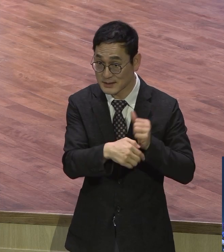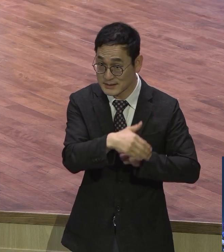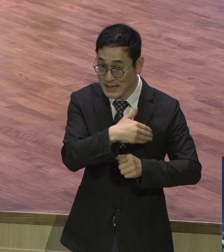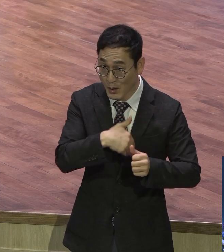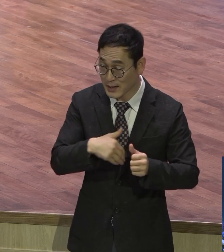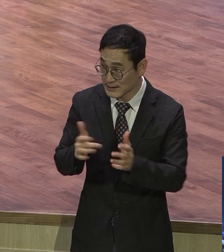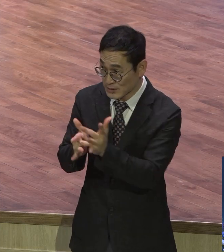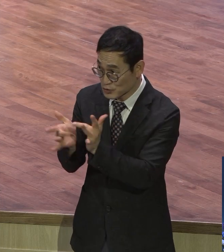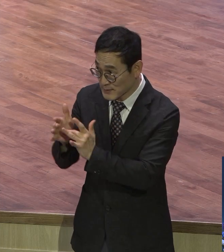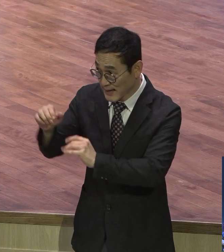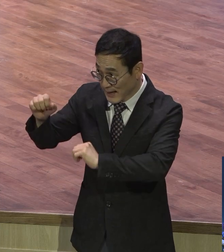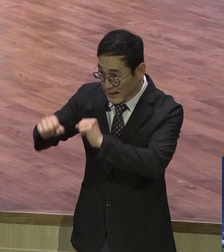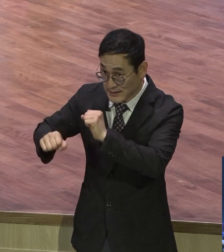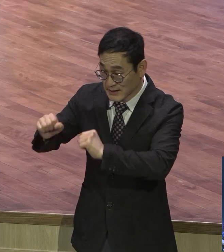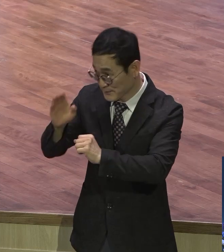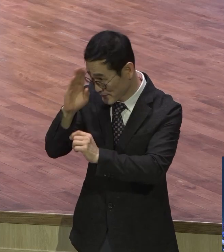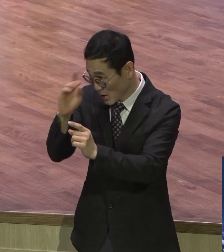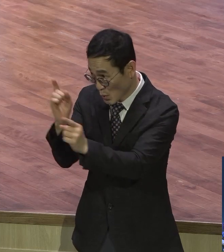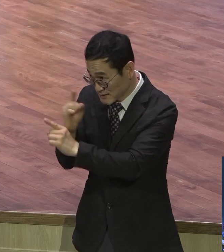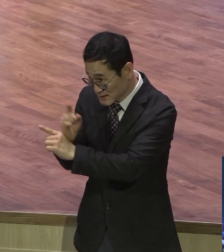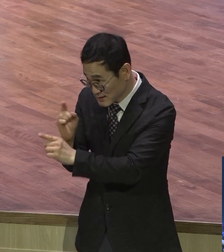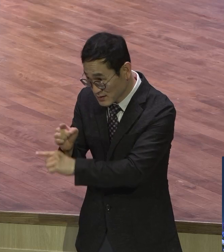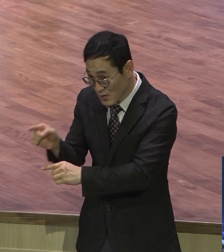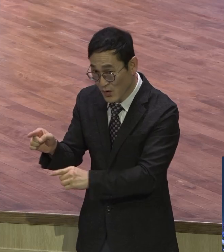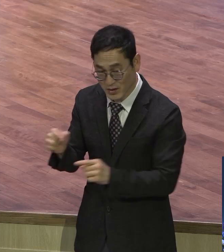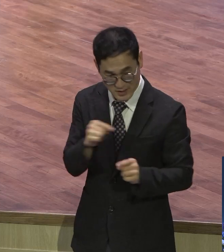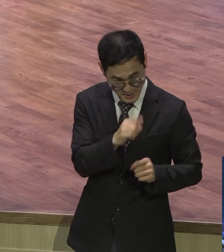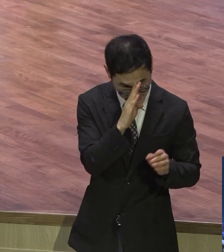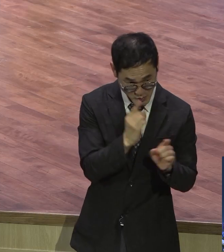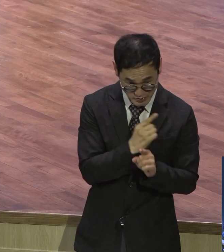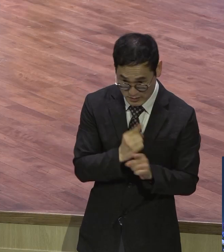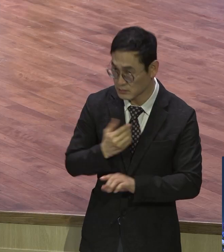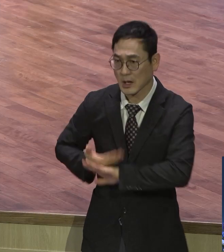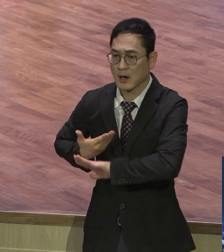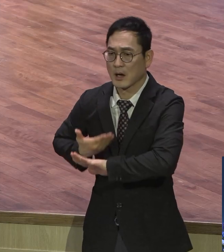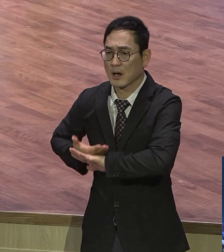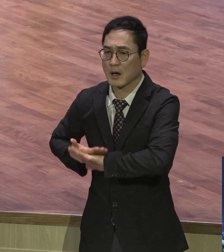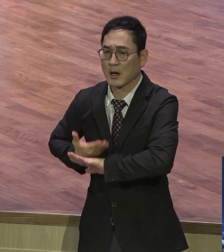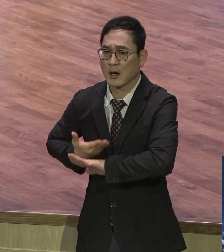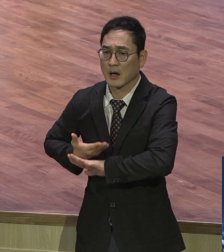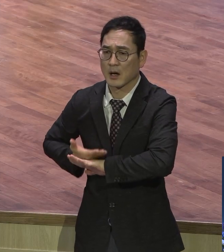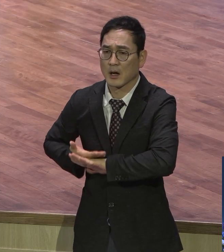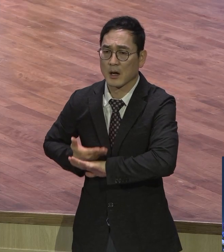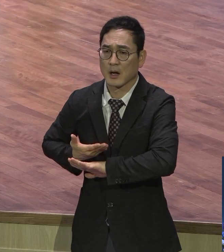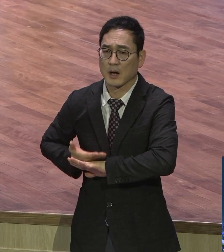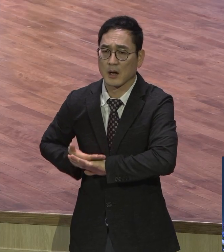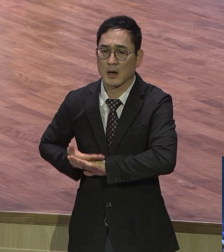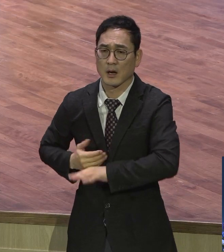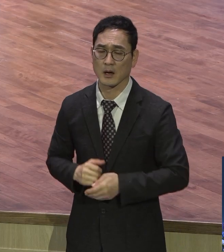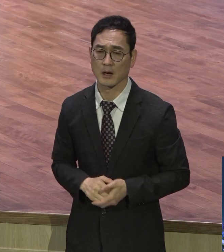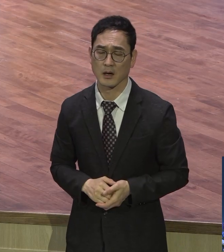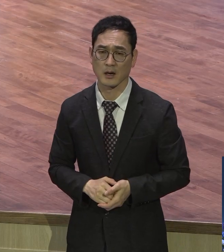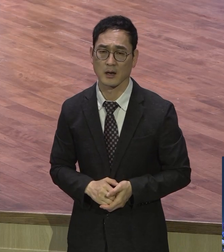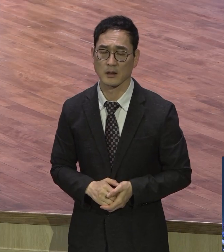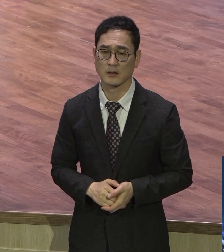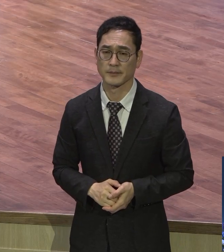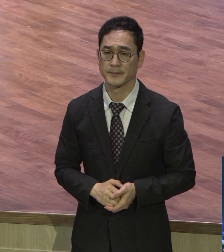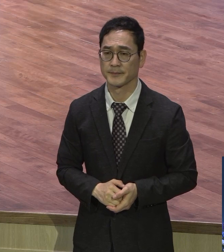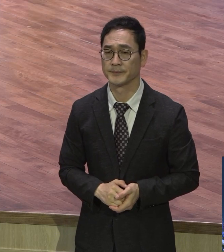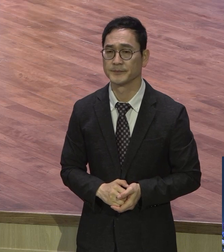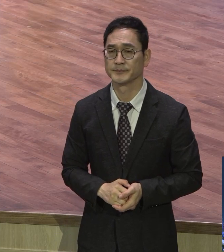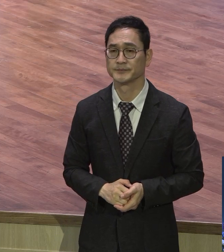행하셨던 이런 뱅고침과는 차원이 다르는 지금 요구예요. 차원이 다르는